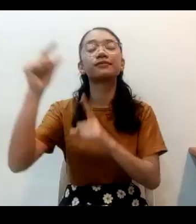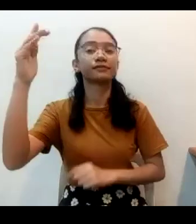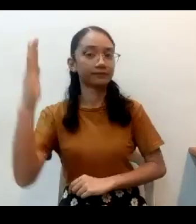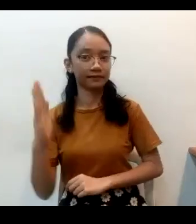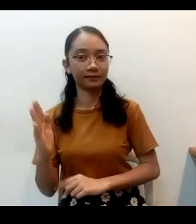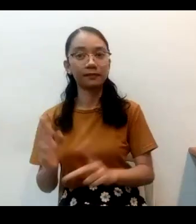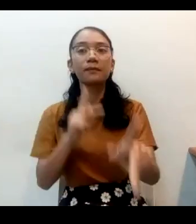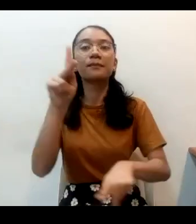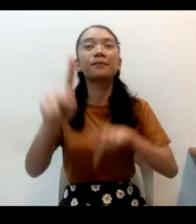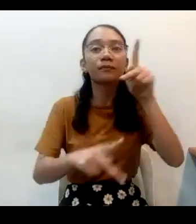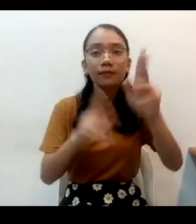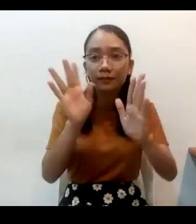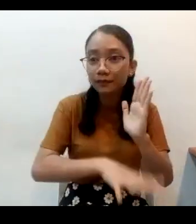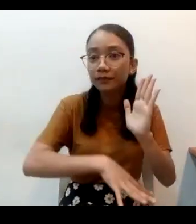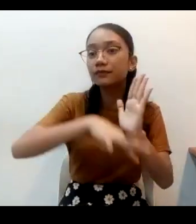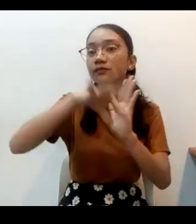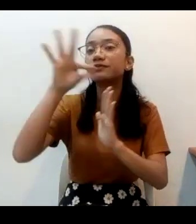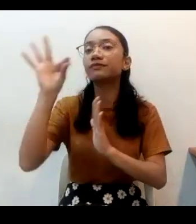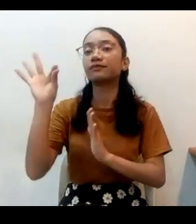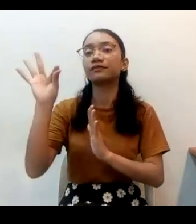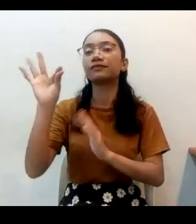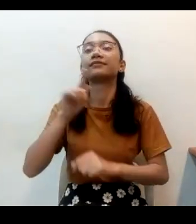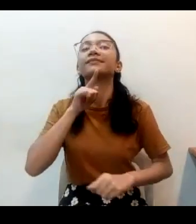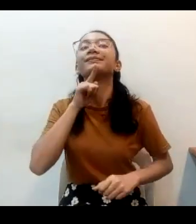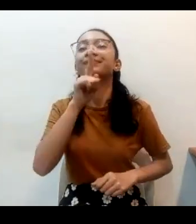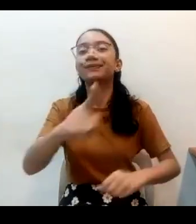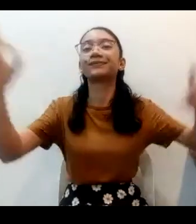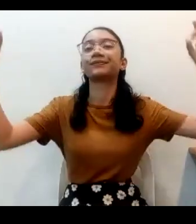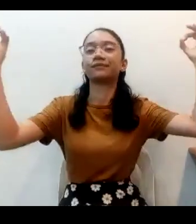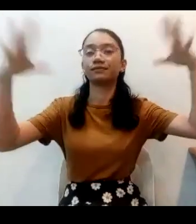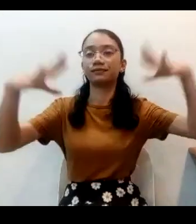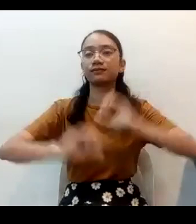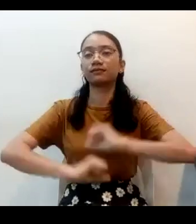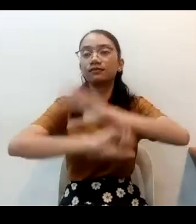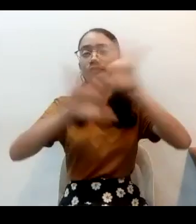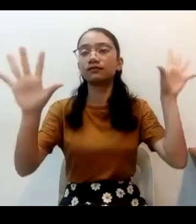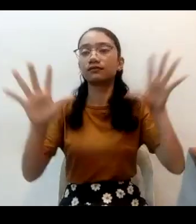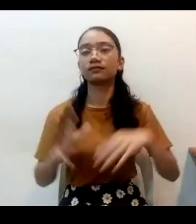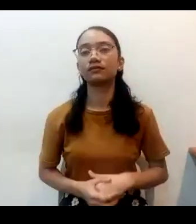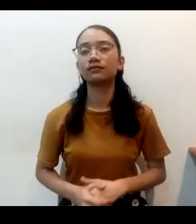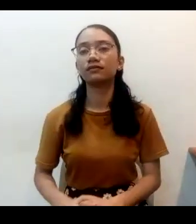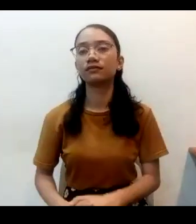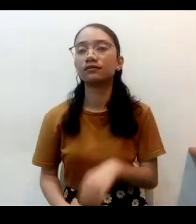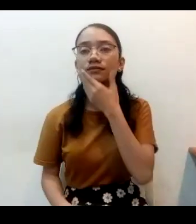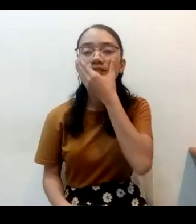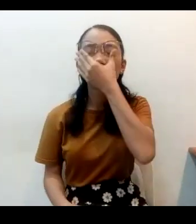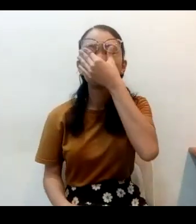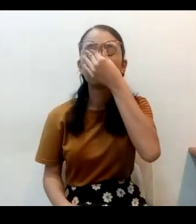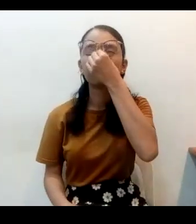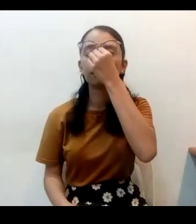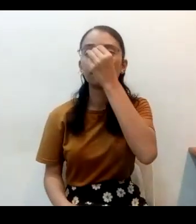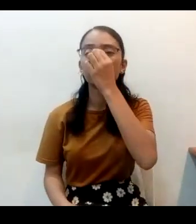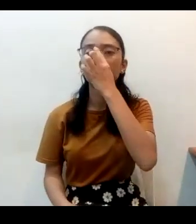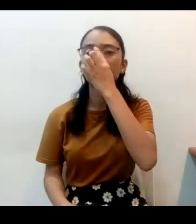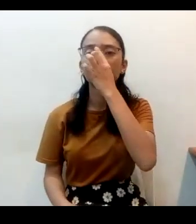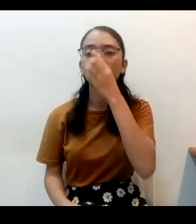light, kaya nang ipaliwanag po ni Jesus, nang maging maliwanag po yung mundo sa pamamagitan po ng salita ng Diyos, yung mga tao po na